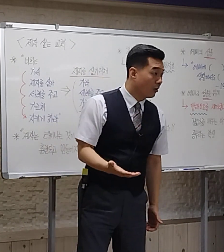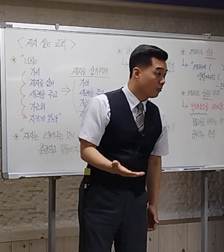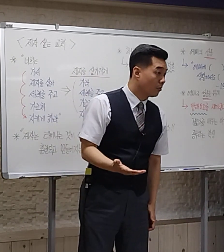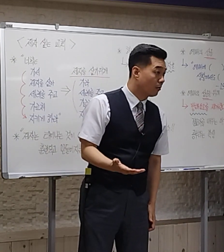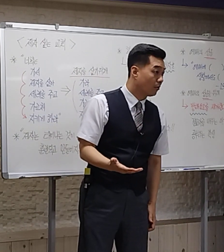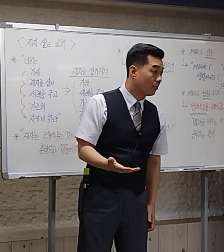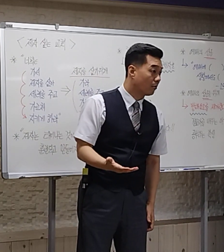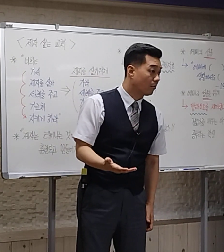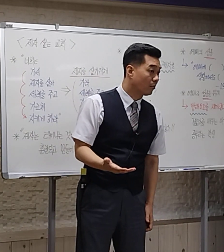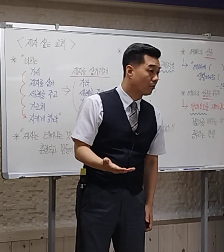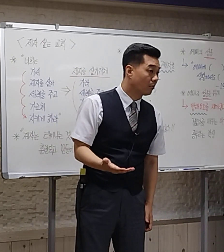땡탈락이라니까요.